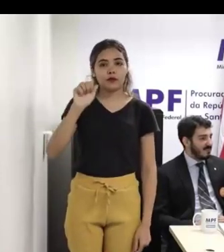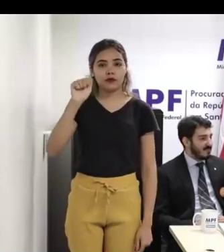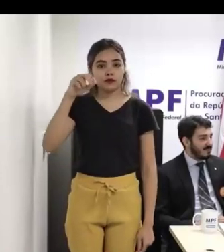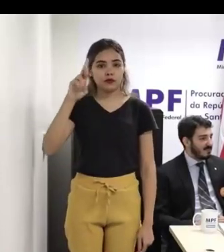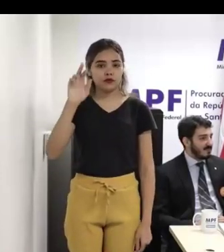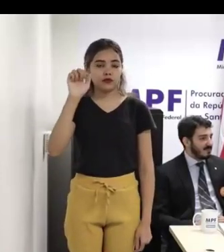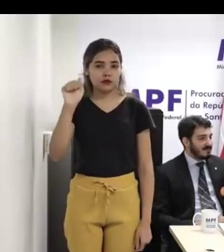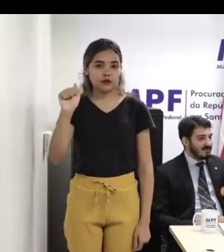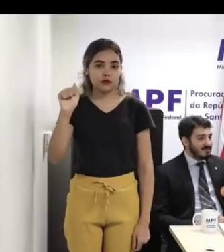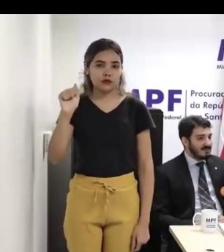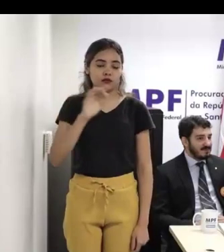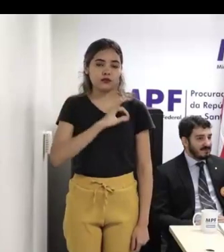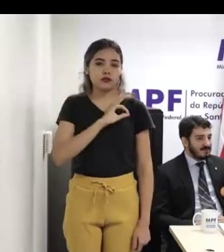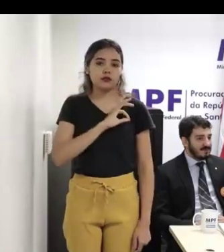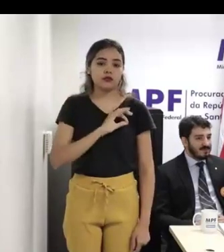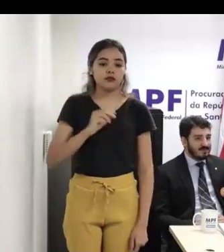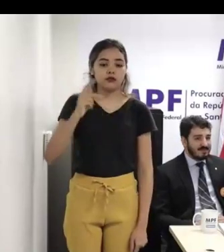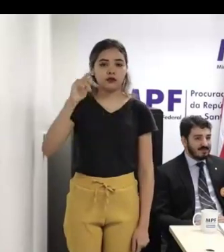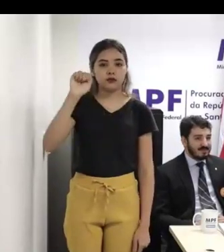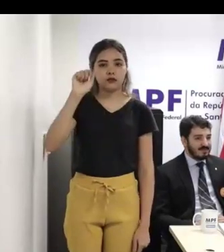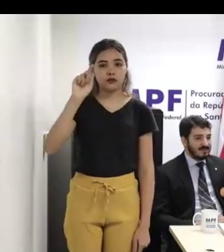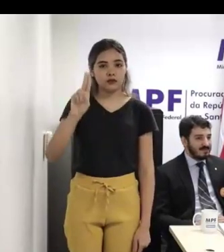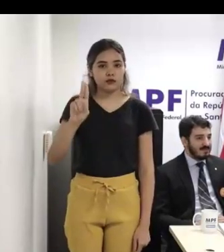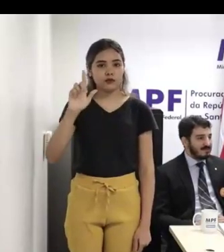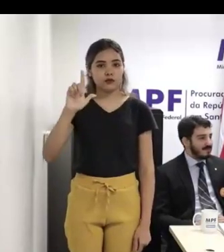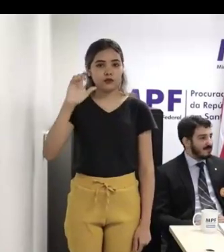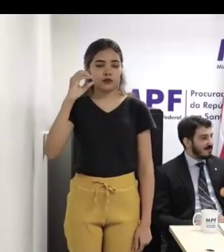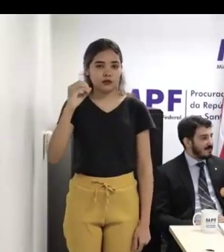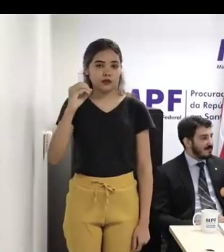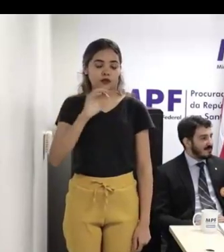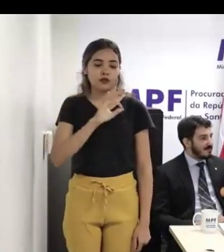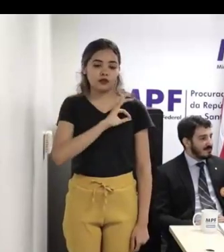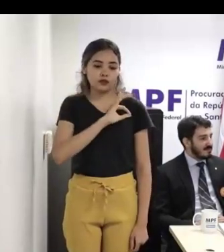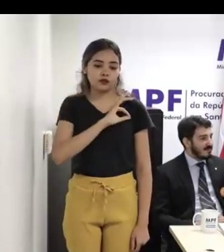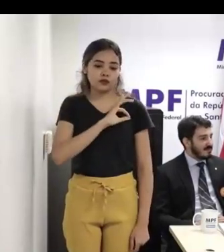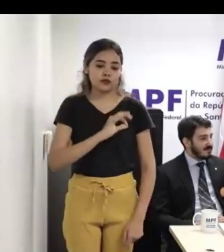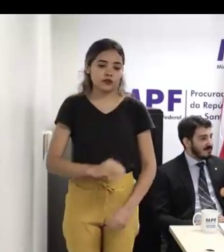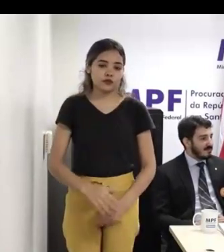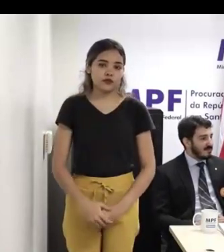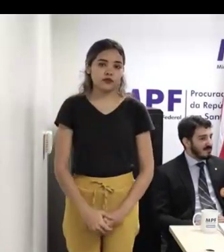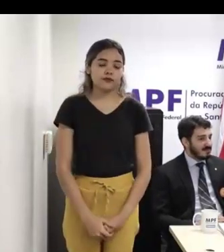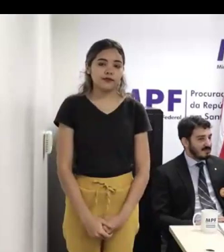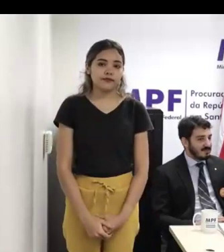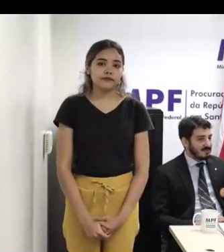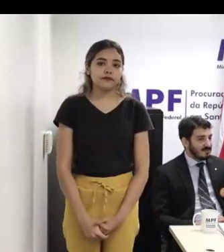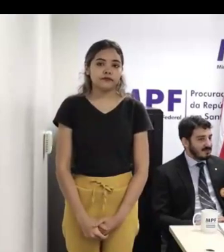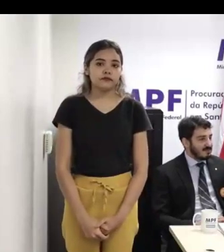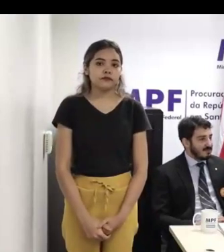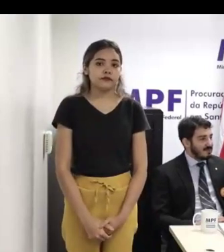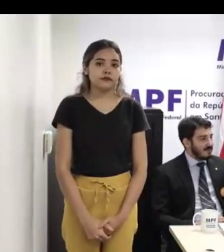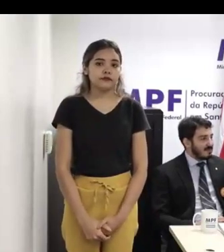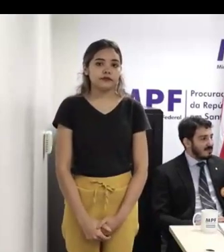escolar Paulo Santana da Silva Júnior cabo de polícia militar em Santarém também da ronda